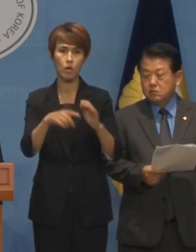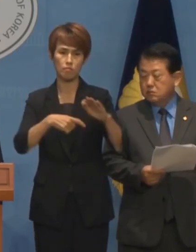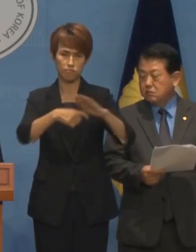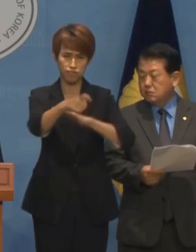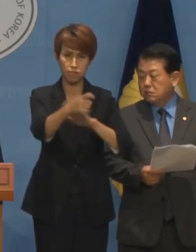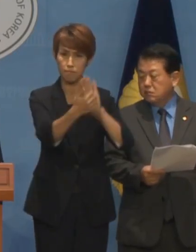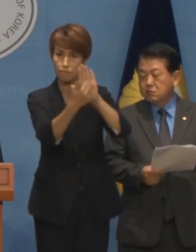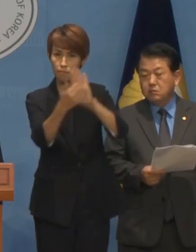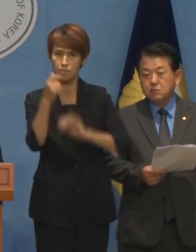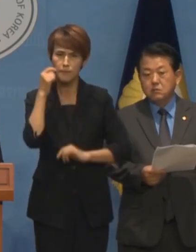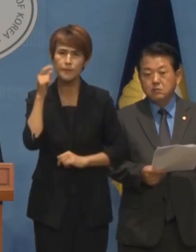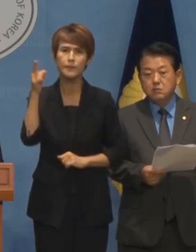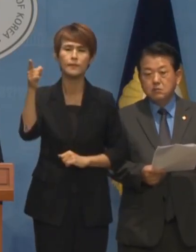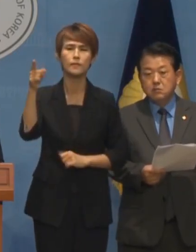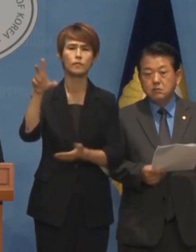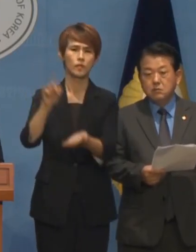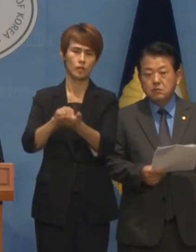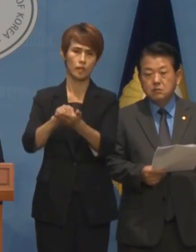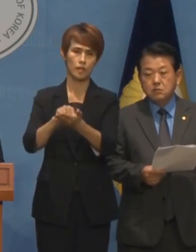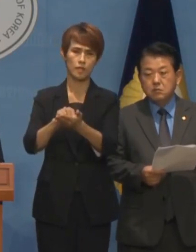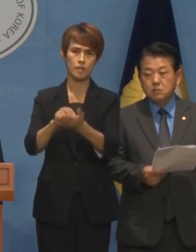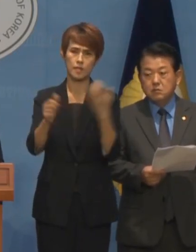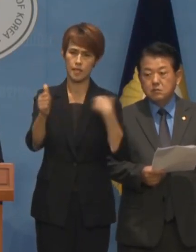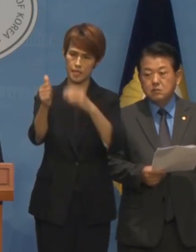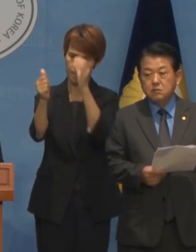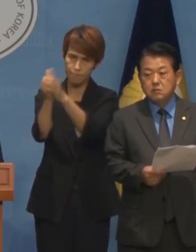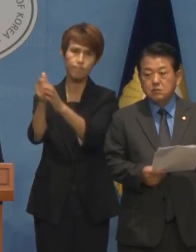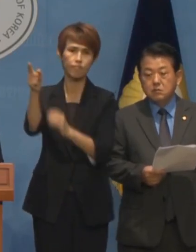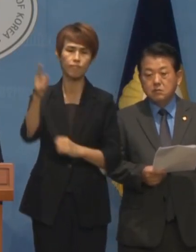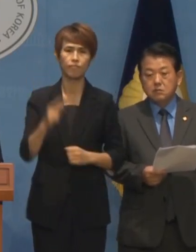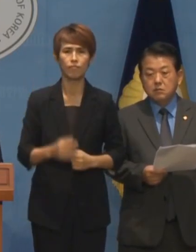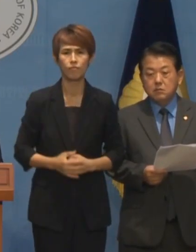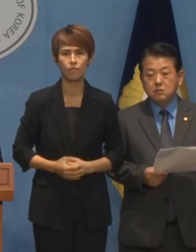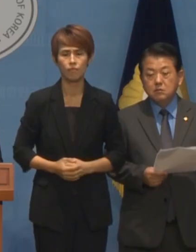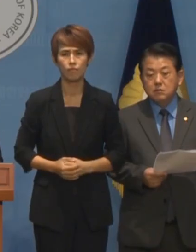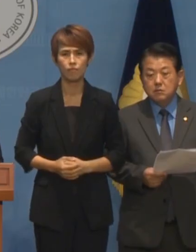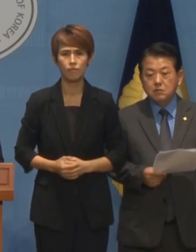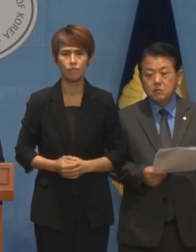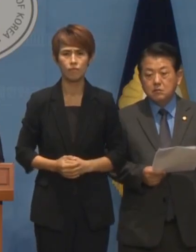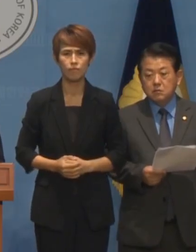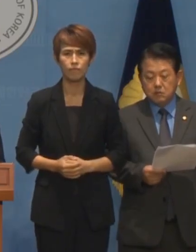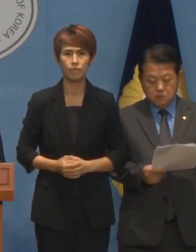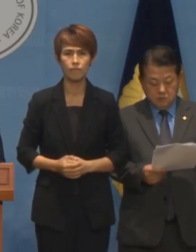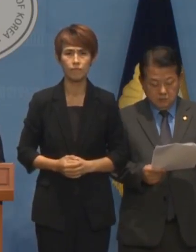막지 못했다라고 하는 점에서 책임을 면할 수 없을 것입니다.